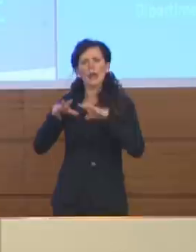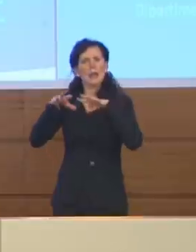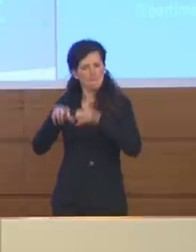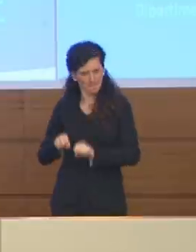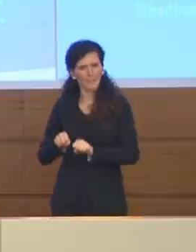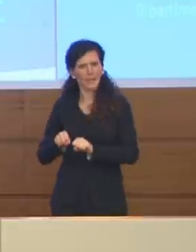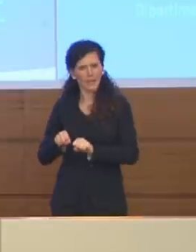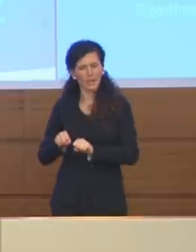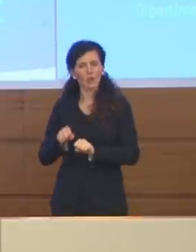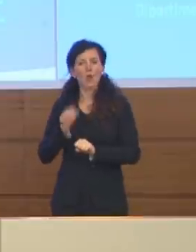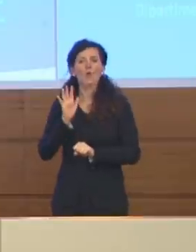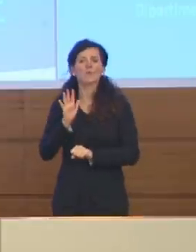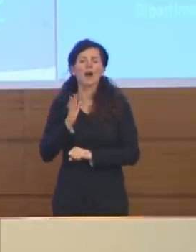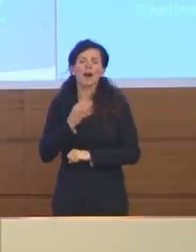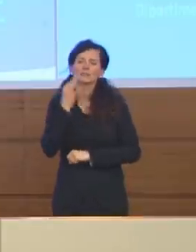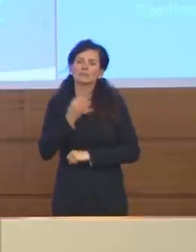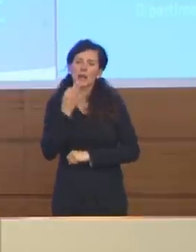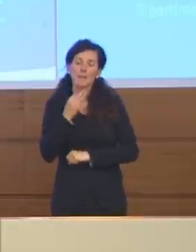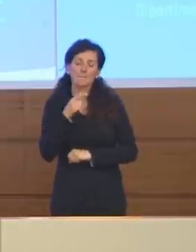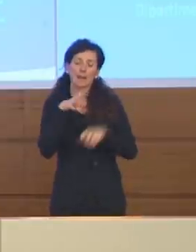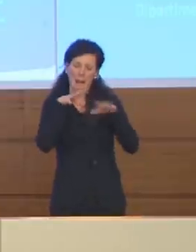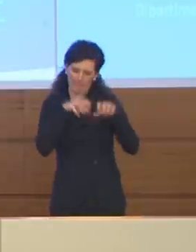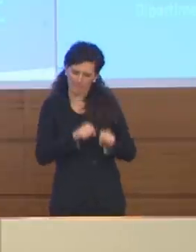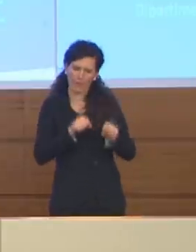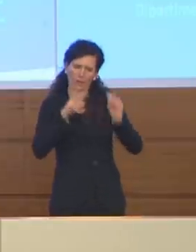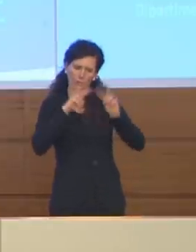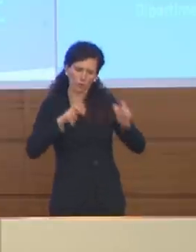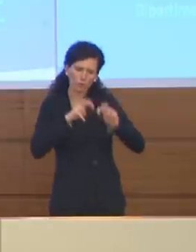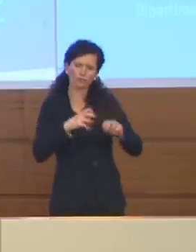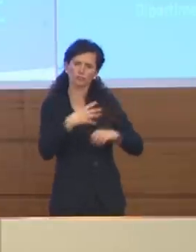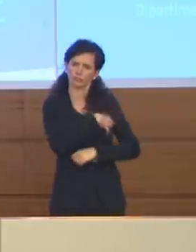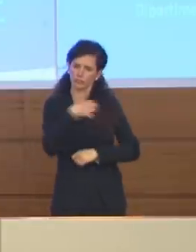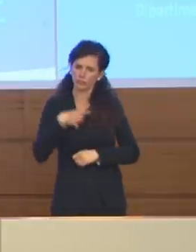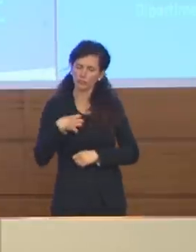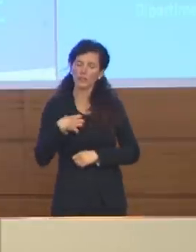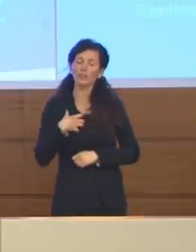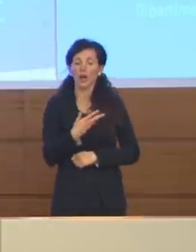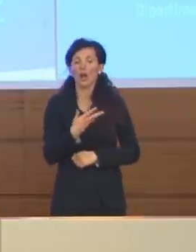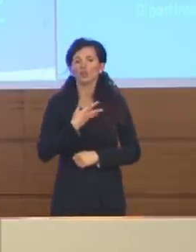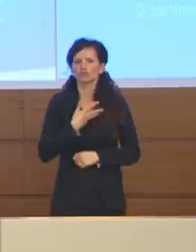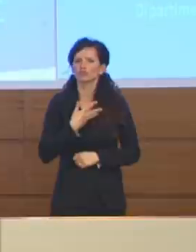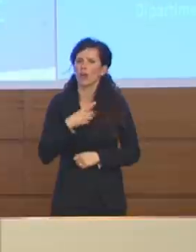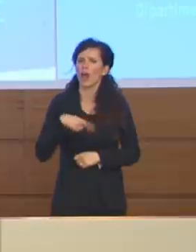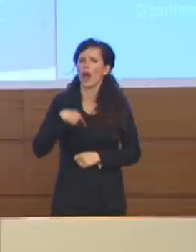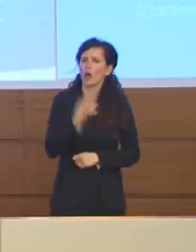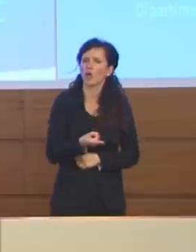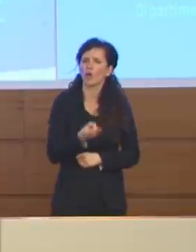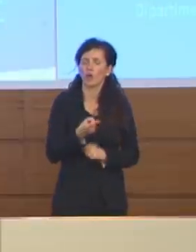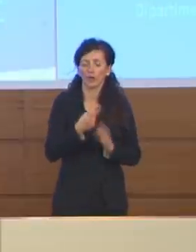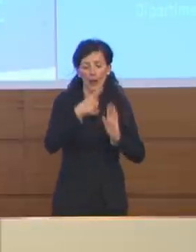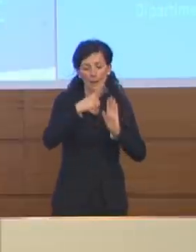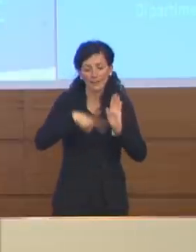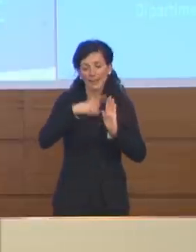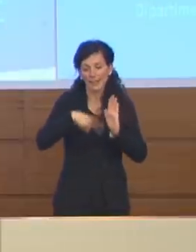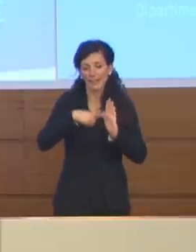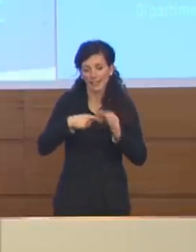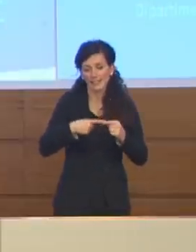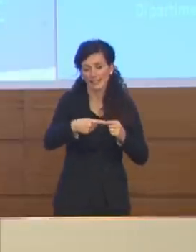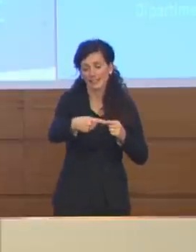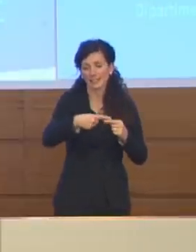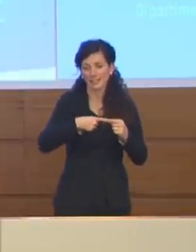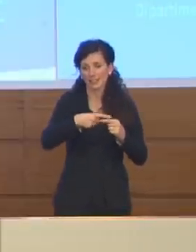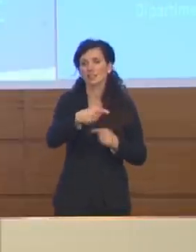bisogna appunto dire chiaramente che esistono ancora a dei mesi prima di poter